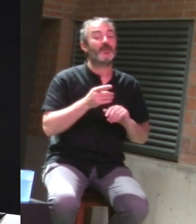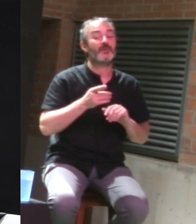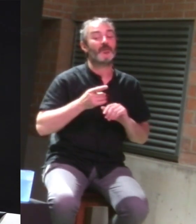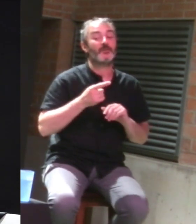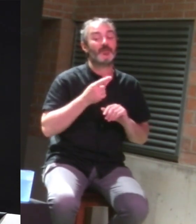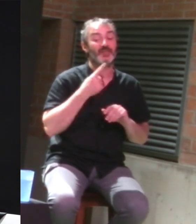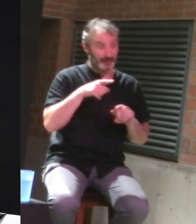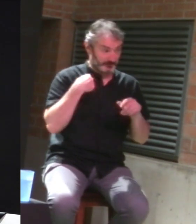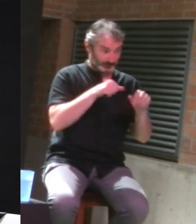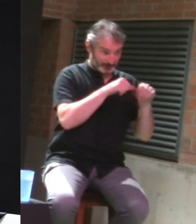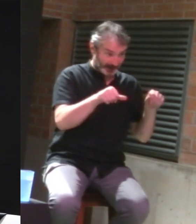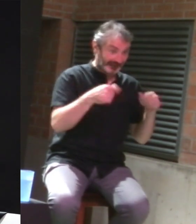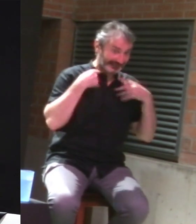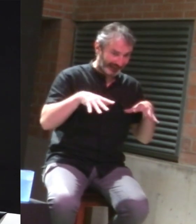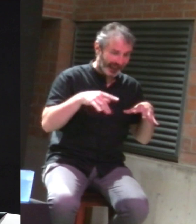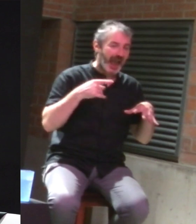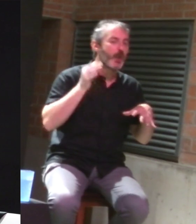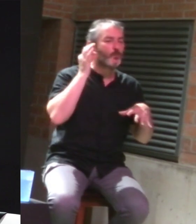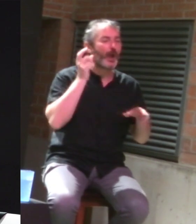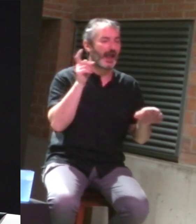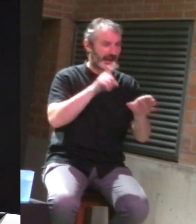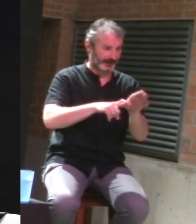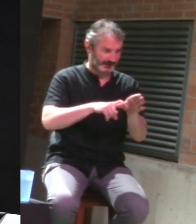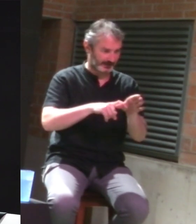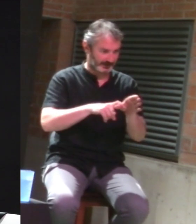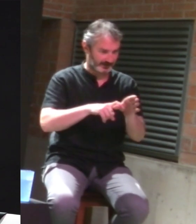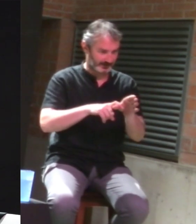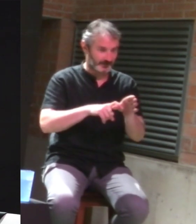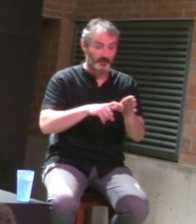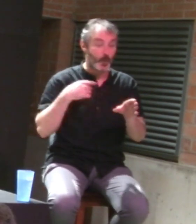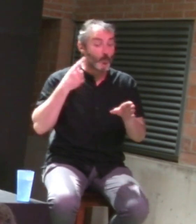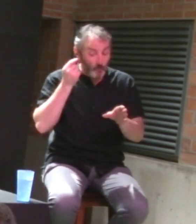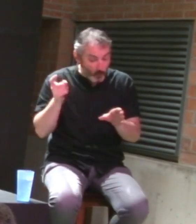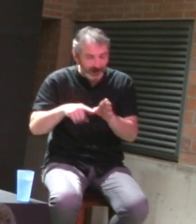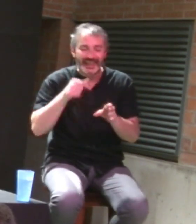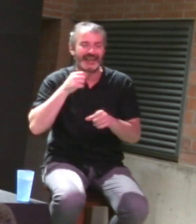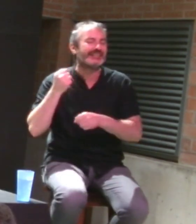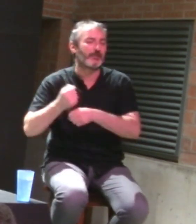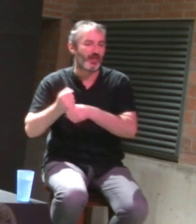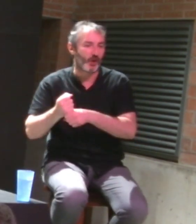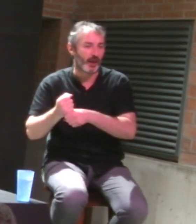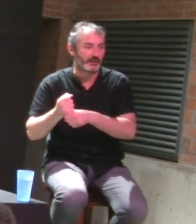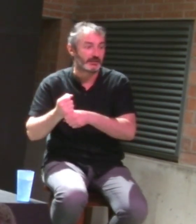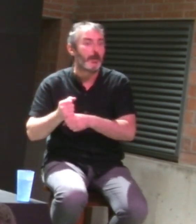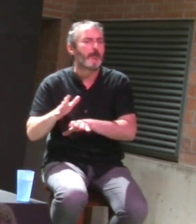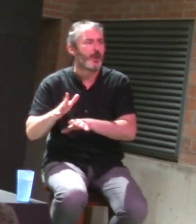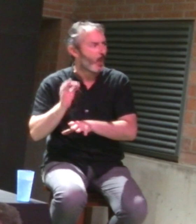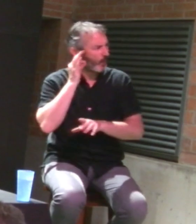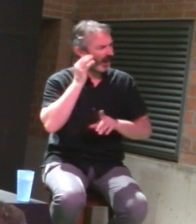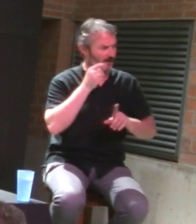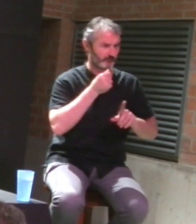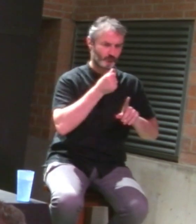que hi ha obreres, però també hi ha dones de classe mitja-alta que estan cremant iglesias. O sigui, hem passat de l'Àngel de l'Hogar